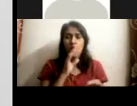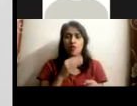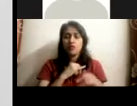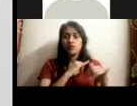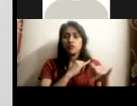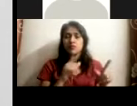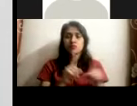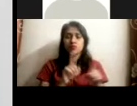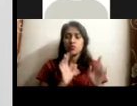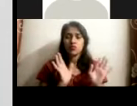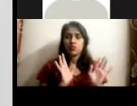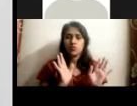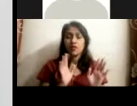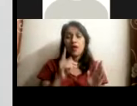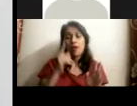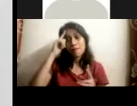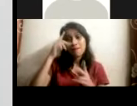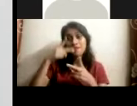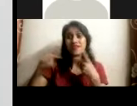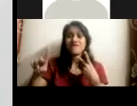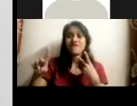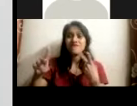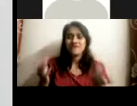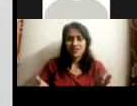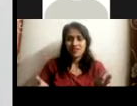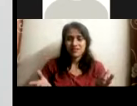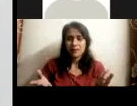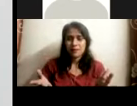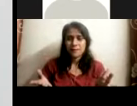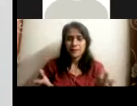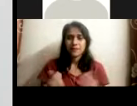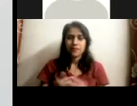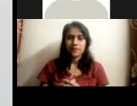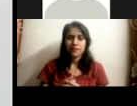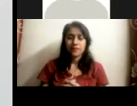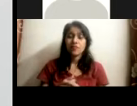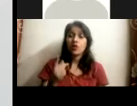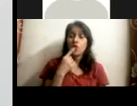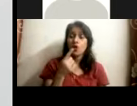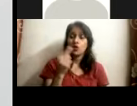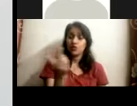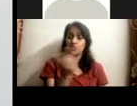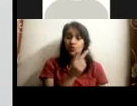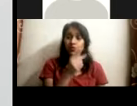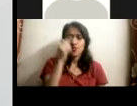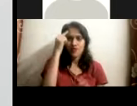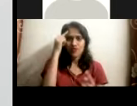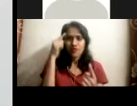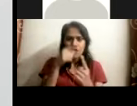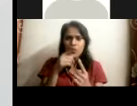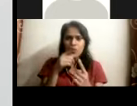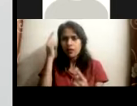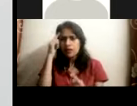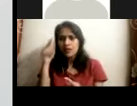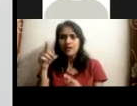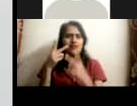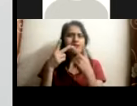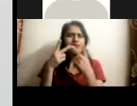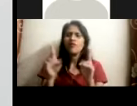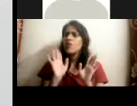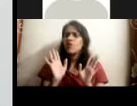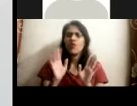अब इंटरप्रेटिविस्ट ऑन्टोलॉजी ये कहेगी कि ये जो दोनों व्यूज हैं दे नॉट रॉन्ग. ठीक है, दे कम फ्रॉम